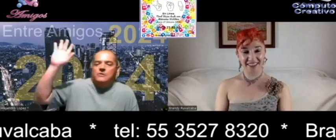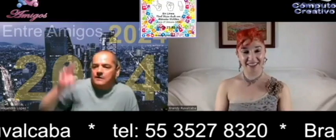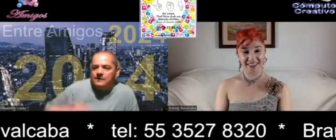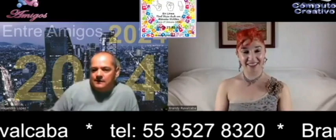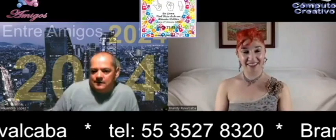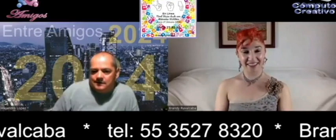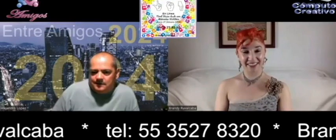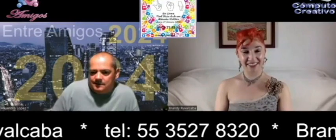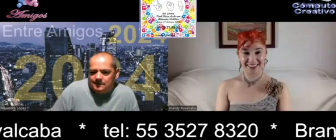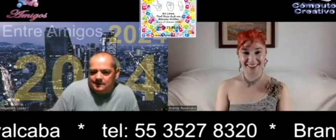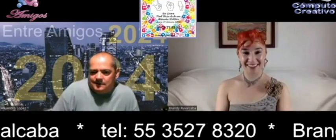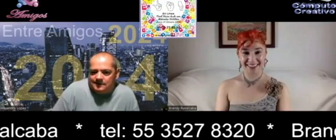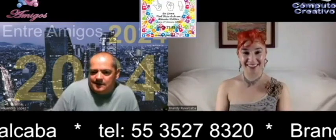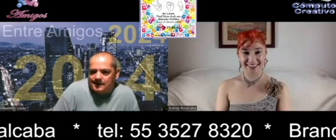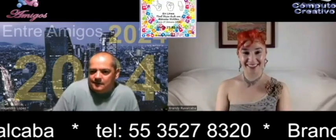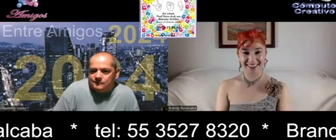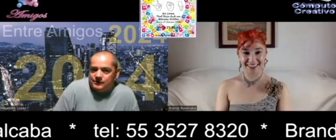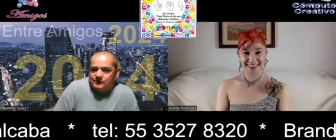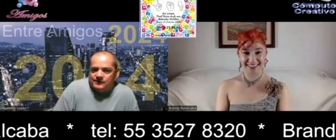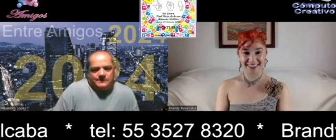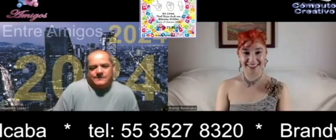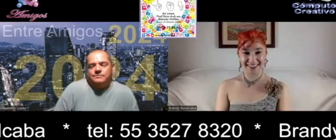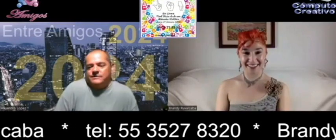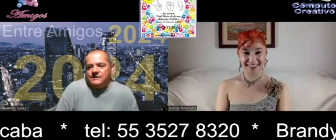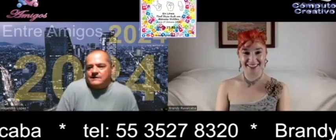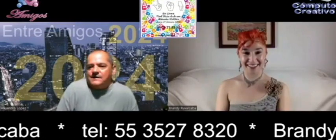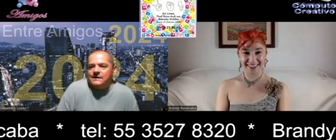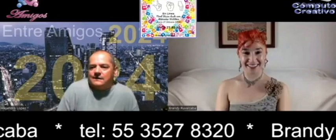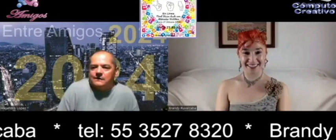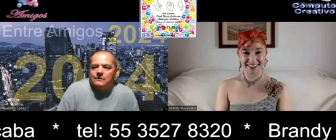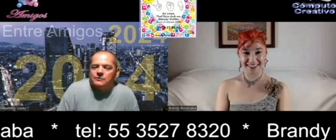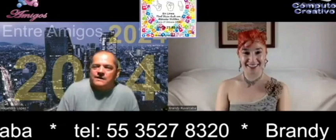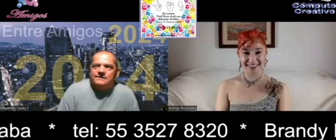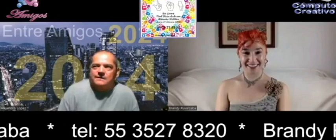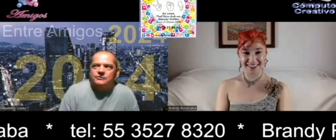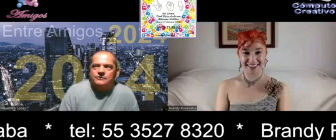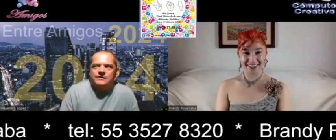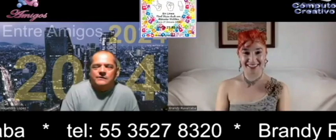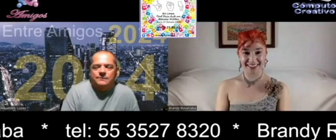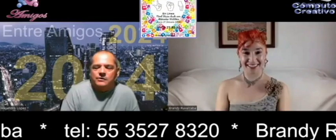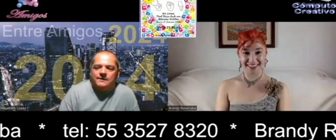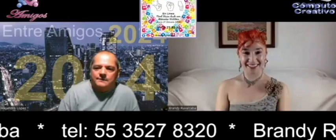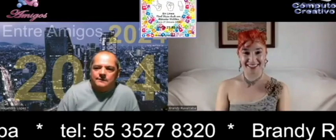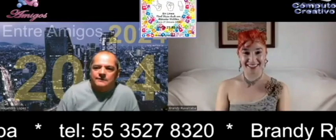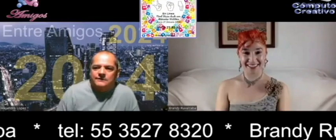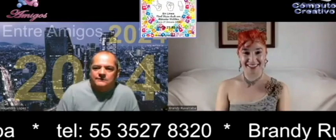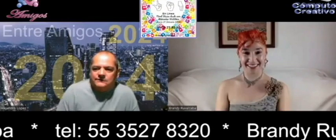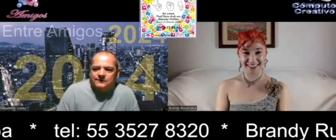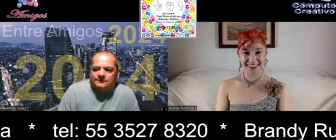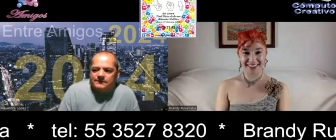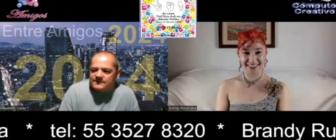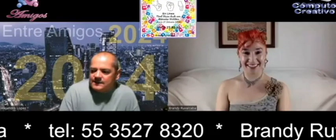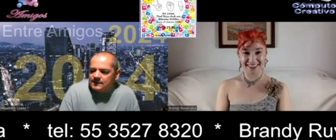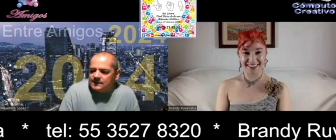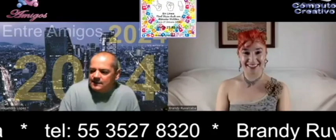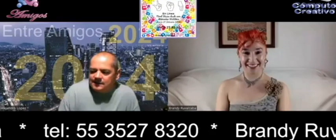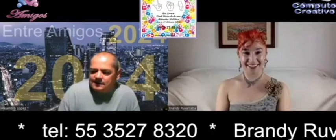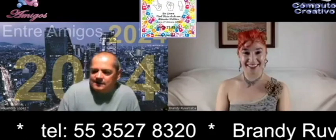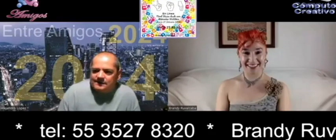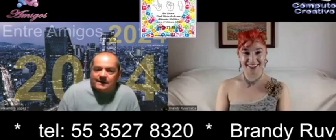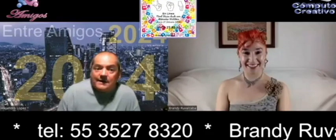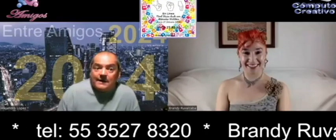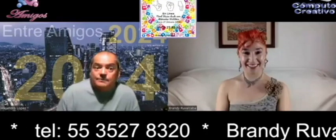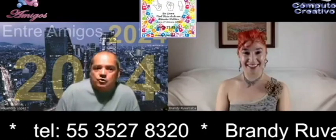wow, gana los millones. Dices, pues está como que estamos en una época más